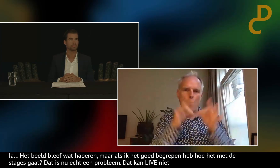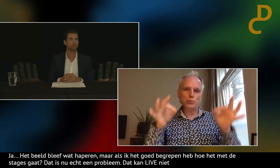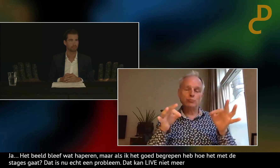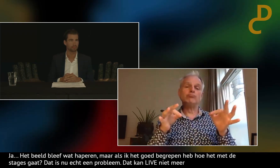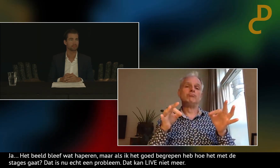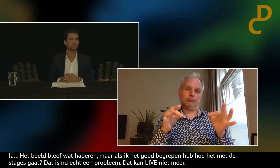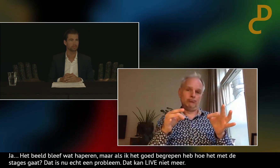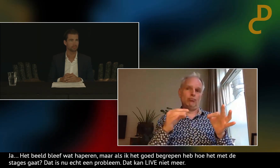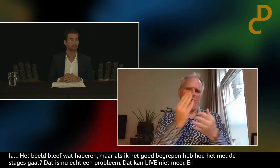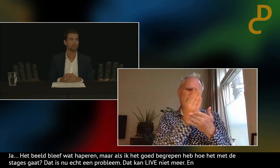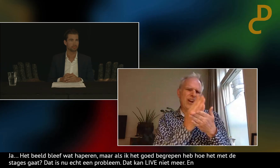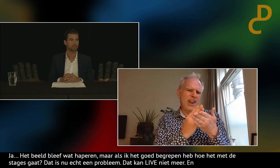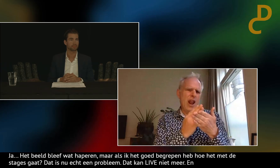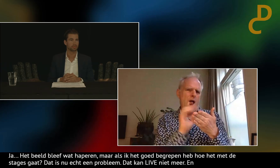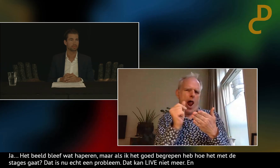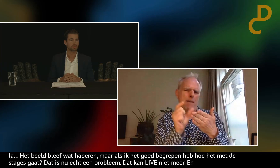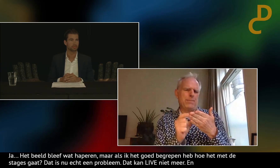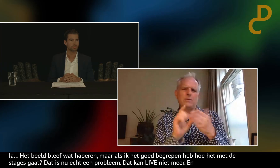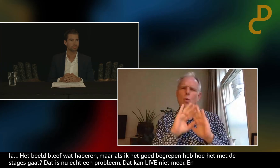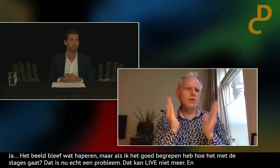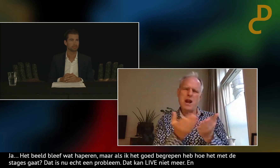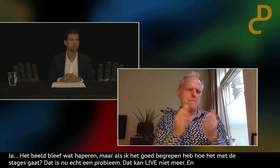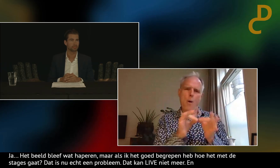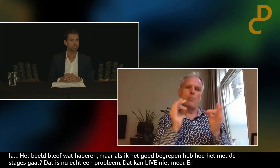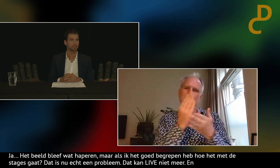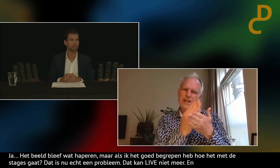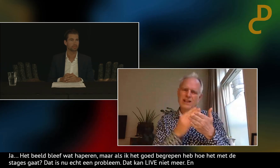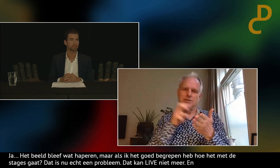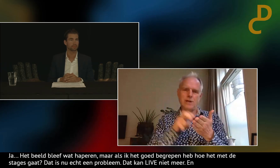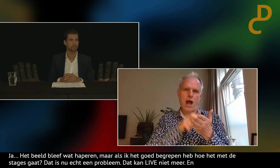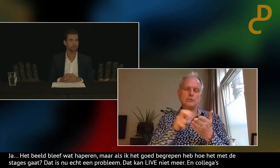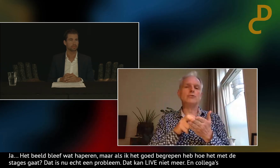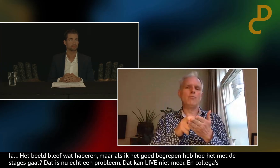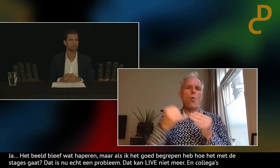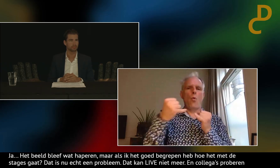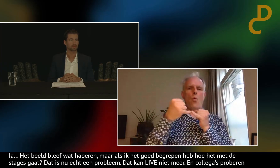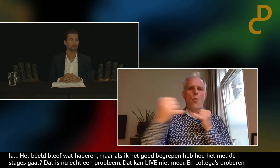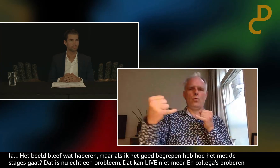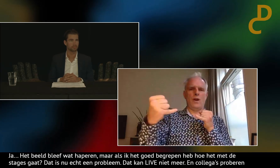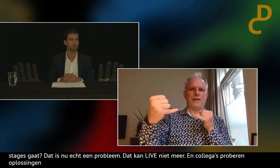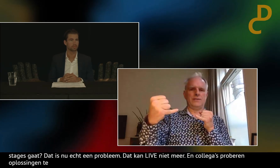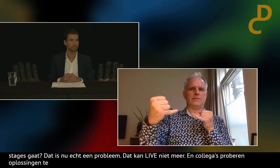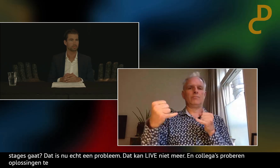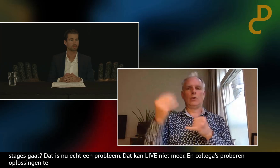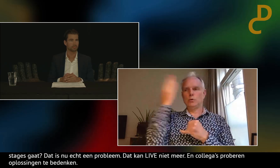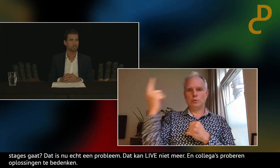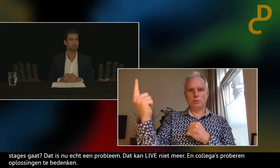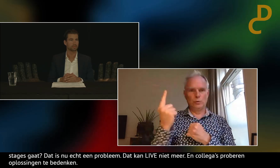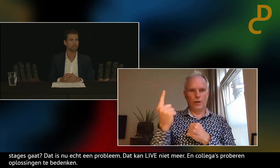die zijn nu vooral aan het bedenken hoe we dit kunnen gaan oplossen. Voor een deel kan het wel opgelost worden en voor een